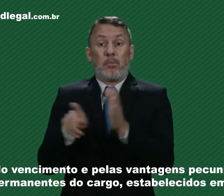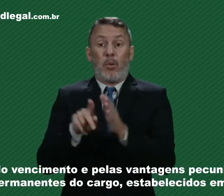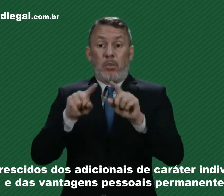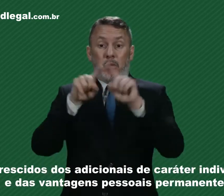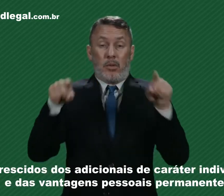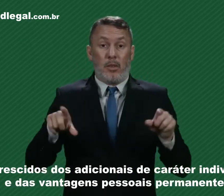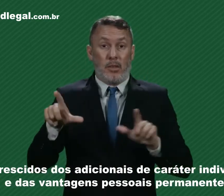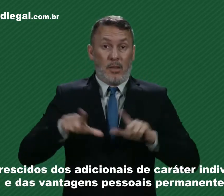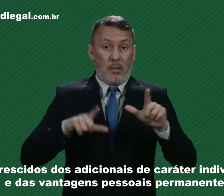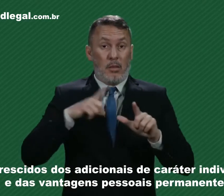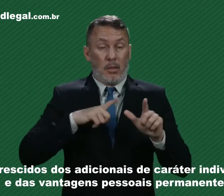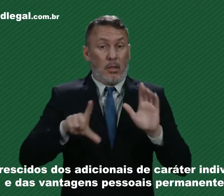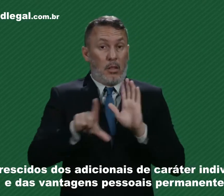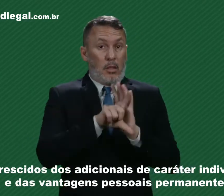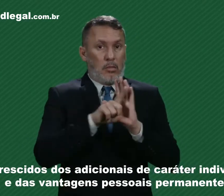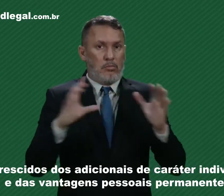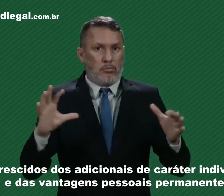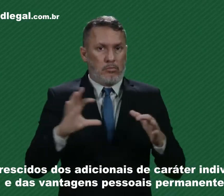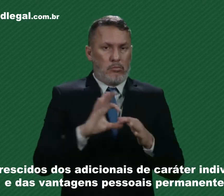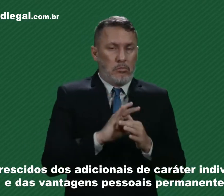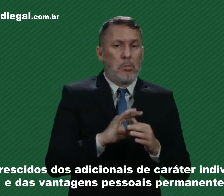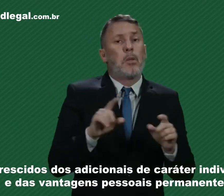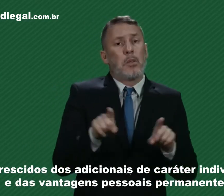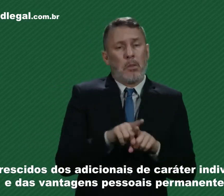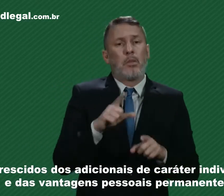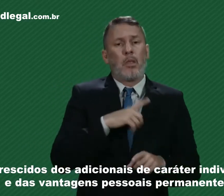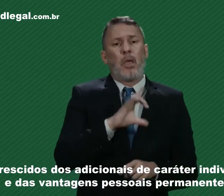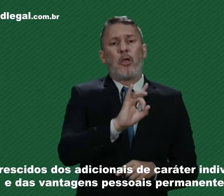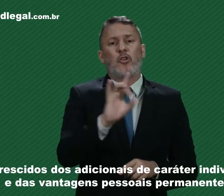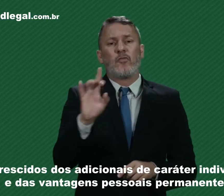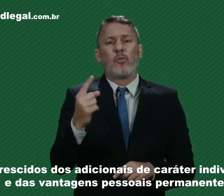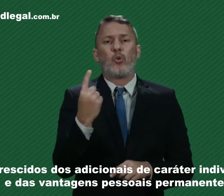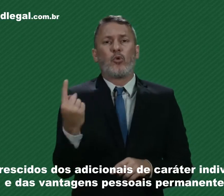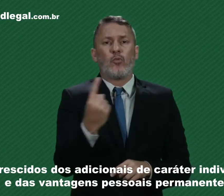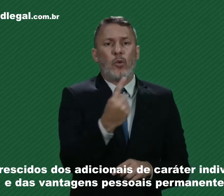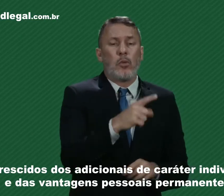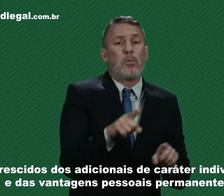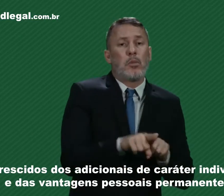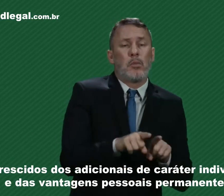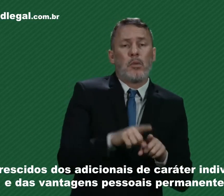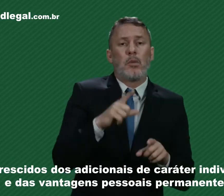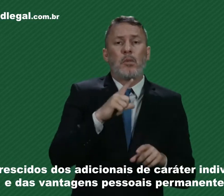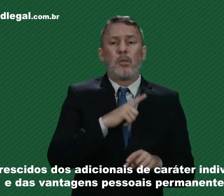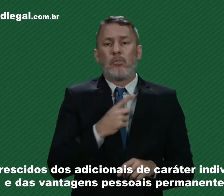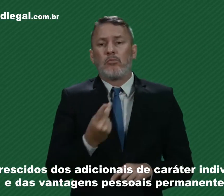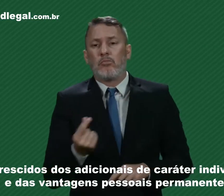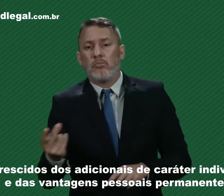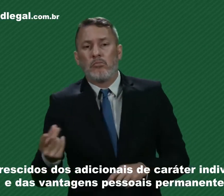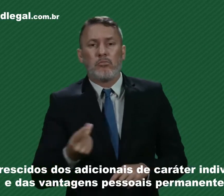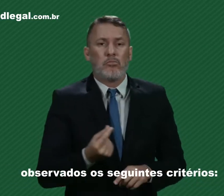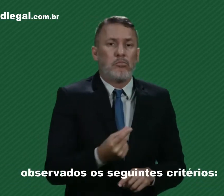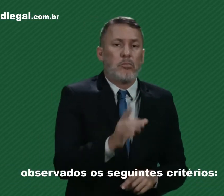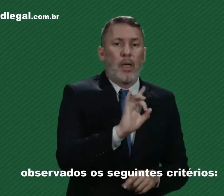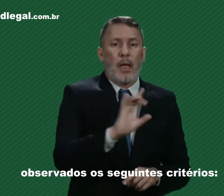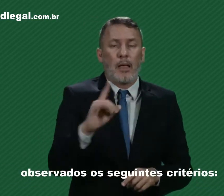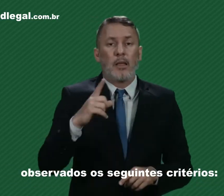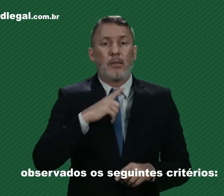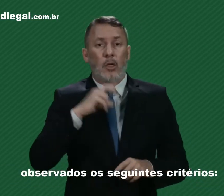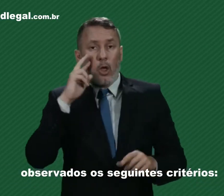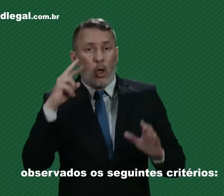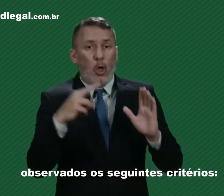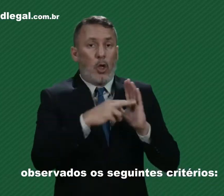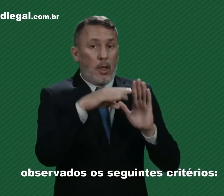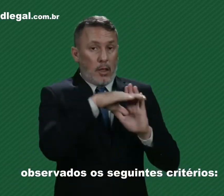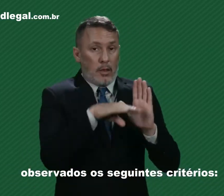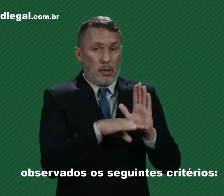estabelecidos em lei, acrescidos dos adicionais de caráter individual e das vantagens pessoais permanentes, observados